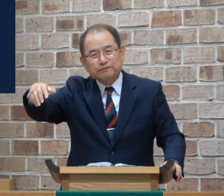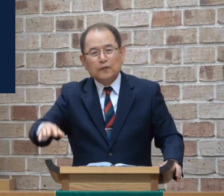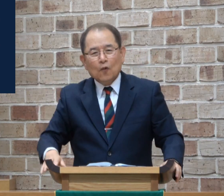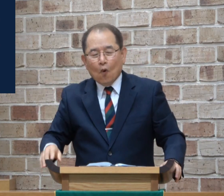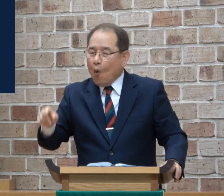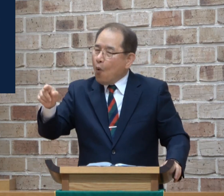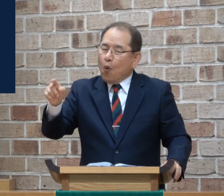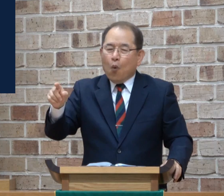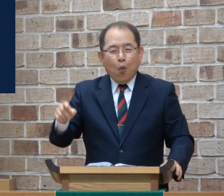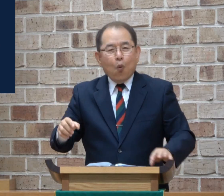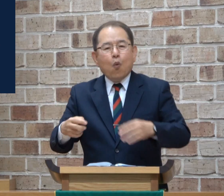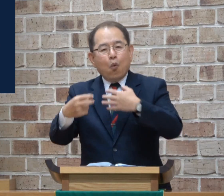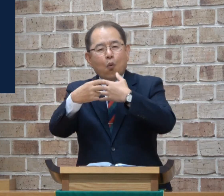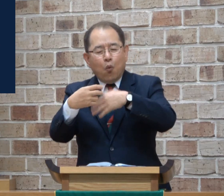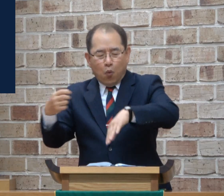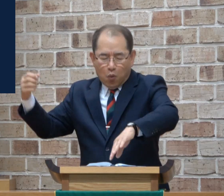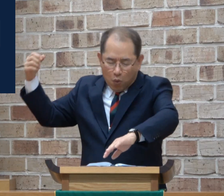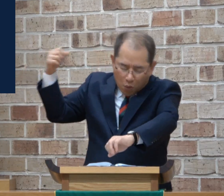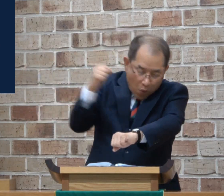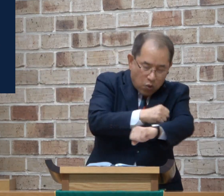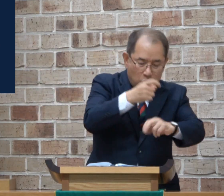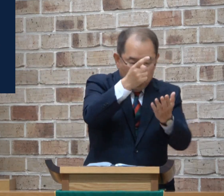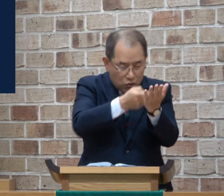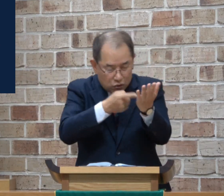오, 어떻게 그렇게 의술이 뛰어날 수 있는지.